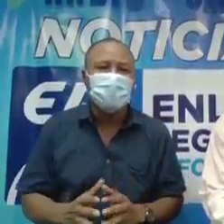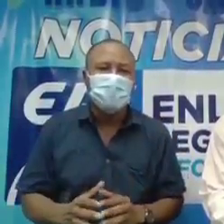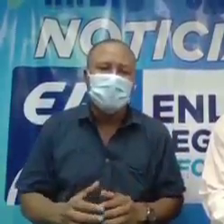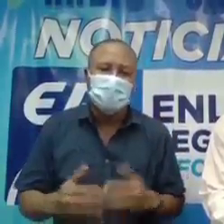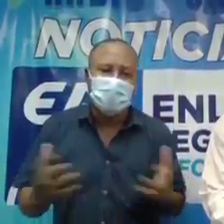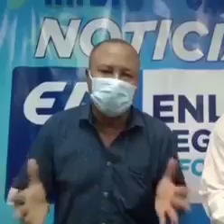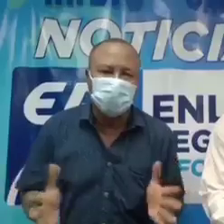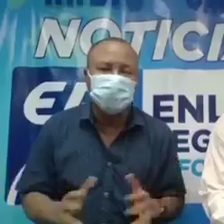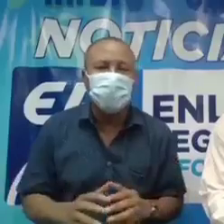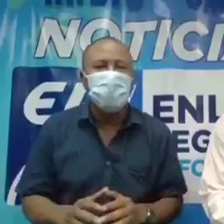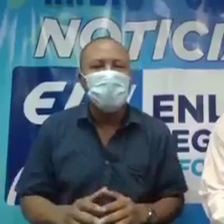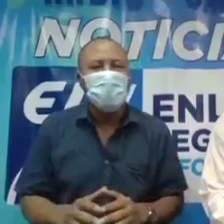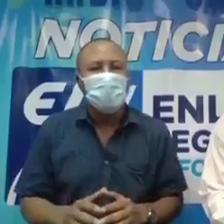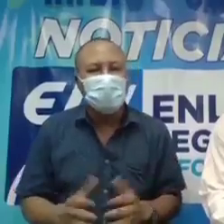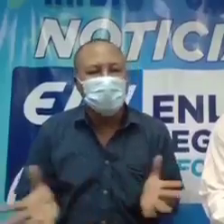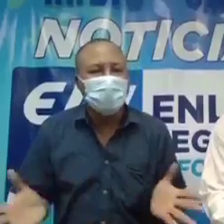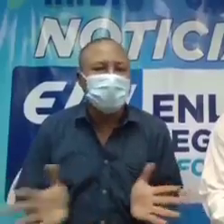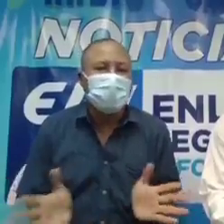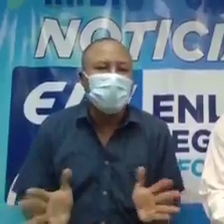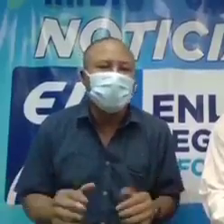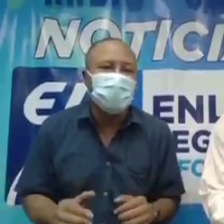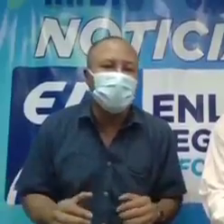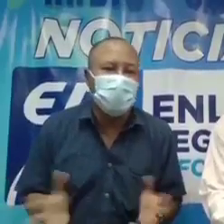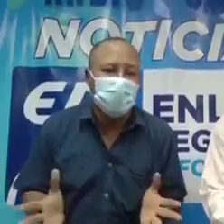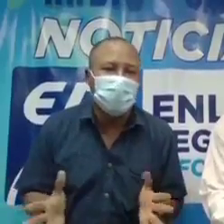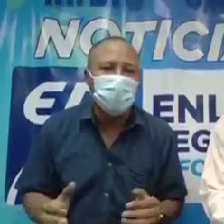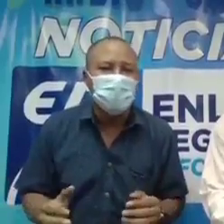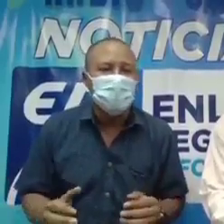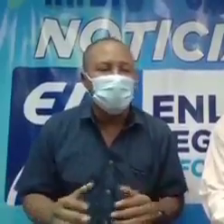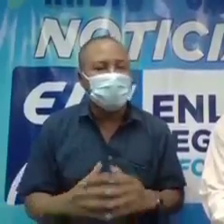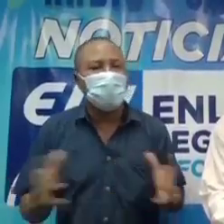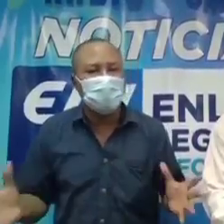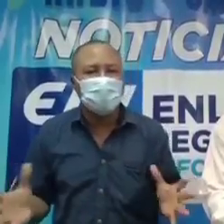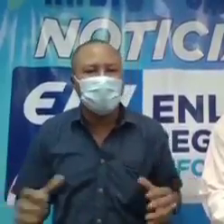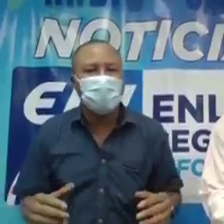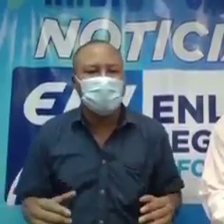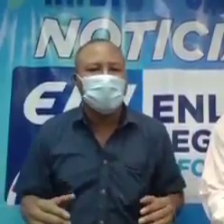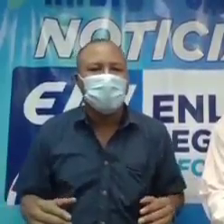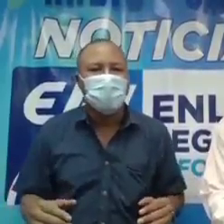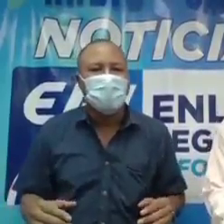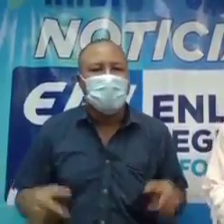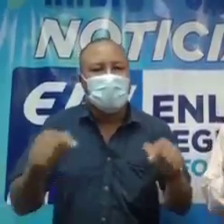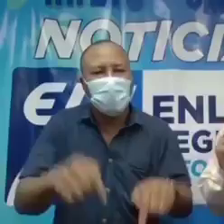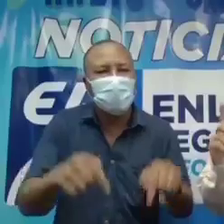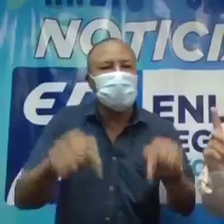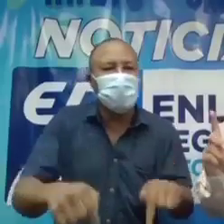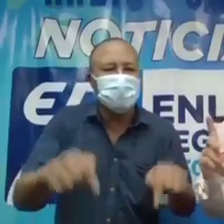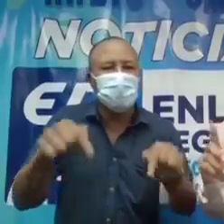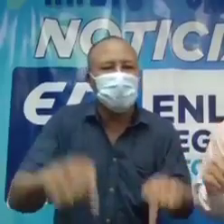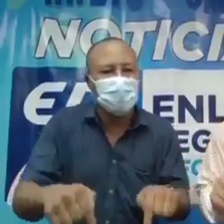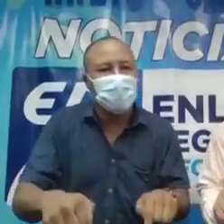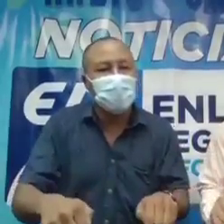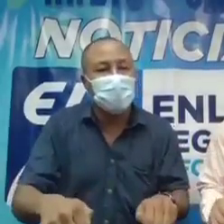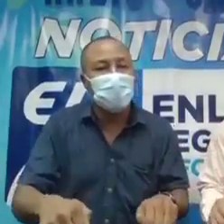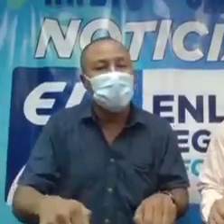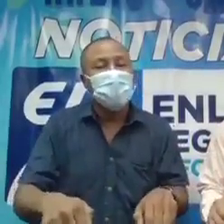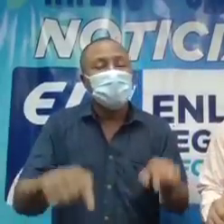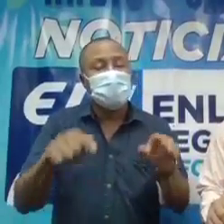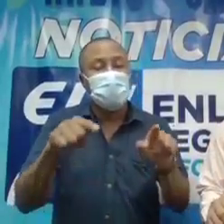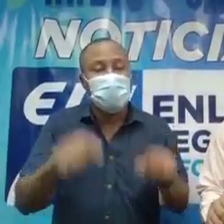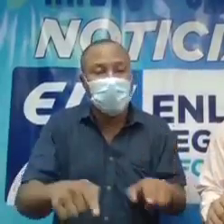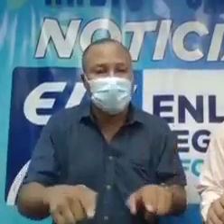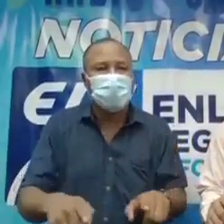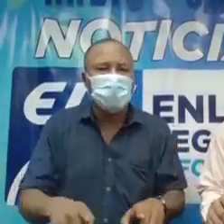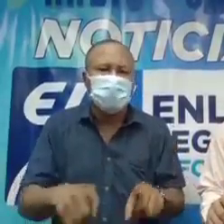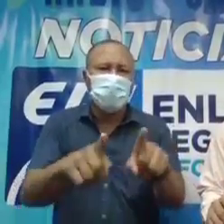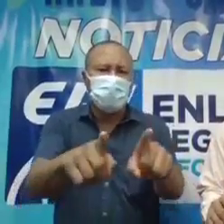transparente. Entonces ellos deben estar venteando palmas porque no llegaba la obra. Sí, ahora entonces, como llega la obra,